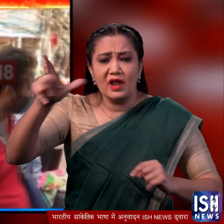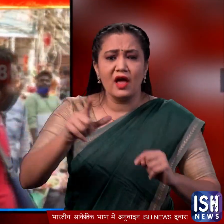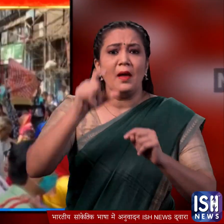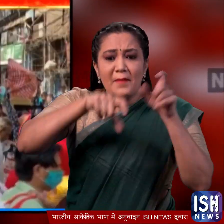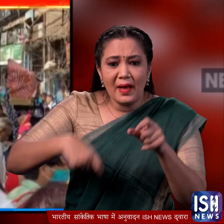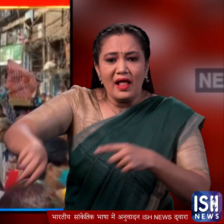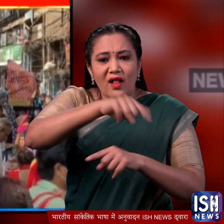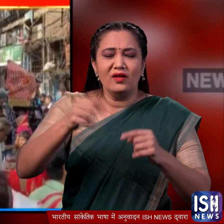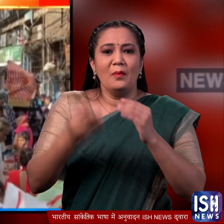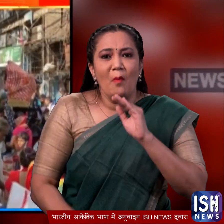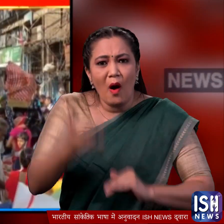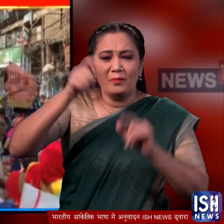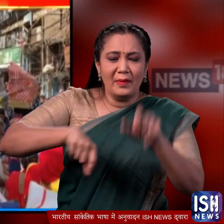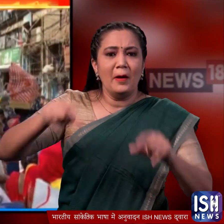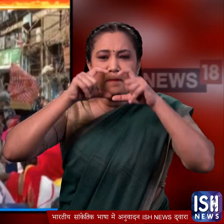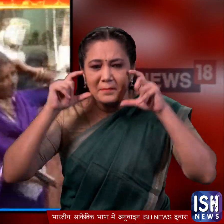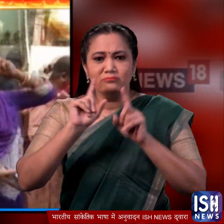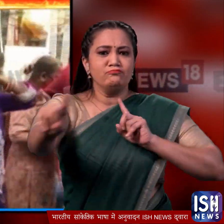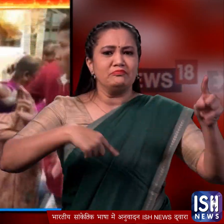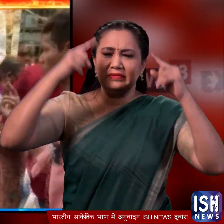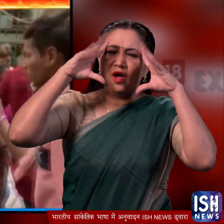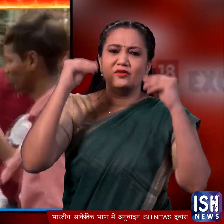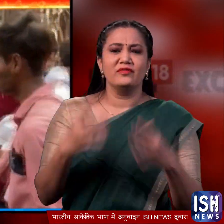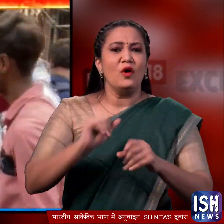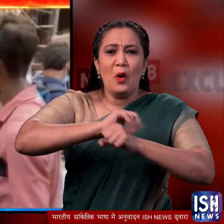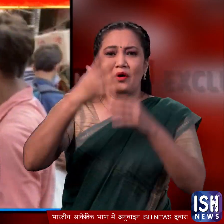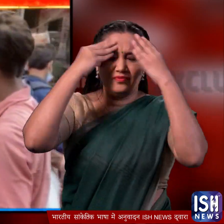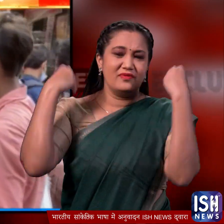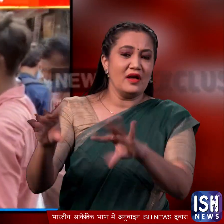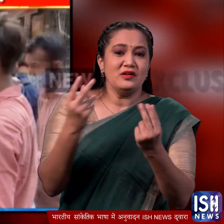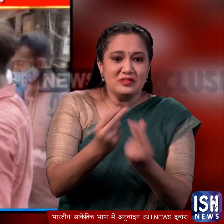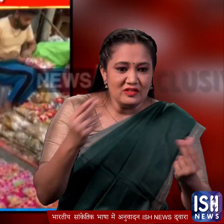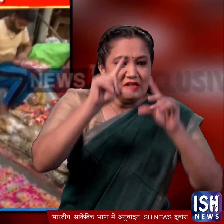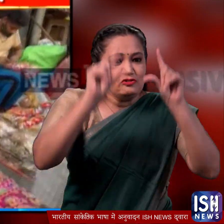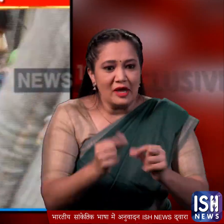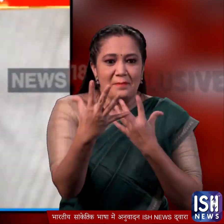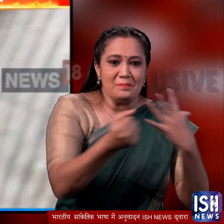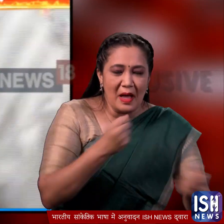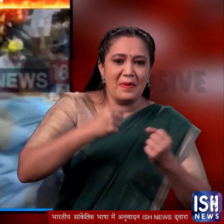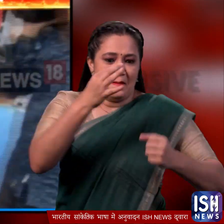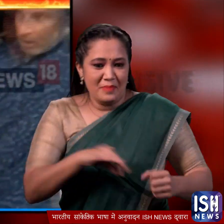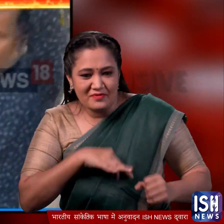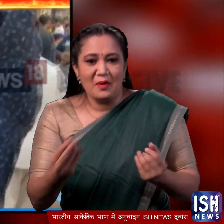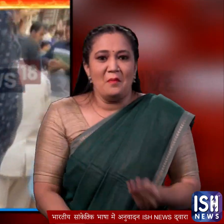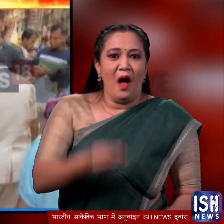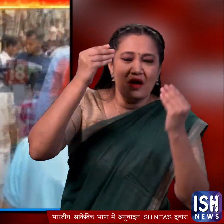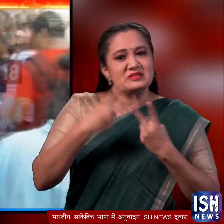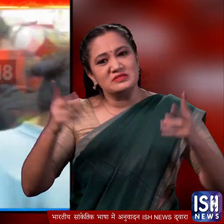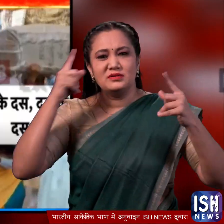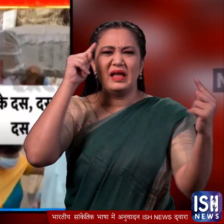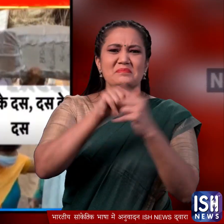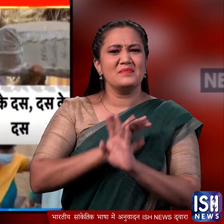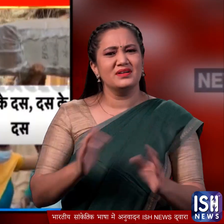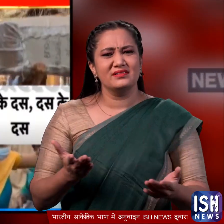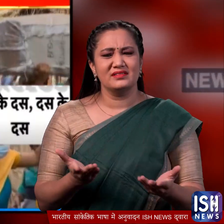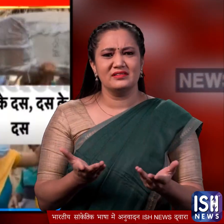मास्क की फिक्र रही और न ही सोशल डिस्टेंसिंग की परवाह। कोरोना जाए भाड़ में, दिवाली पर सस्ती खरीदारी और ज्यादा कमाई करनी है तो करनी है।